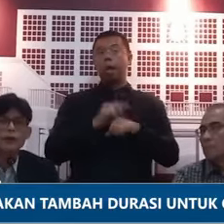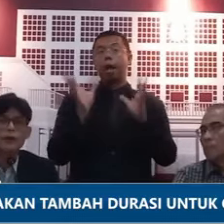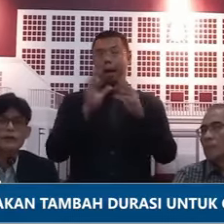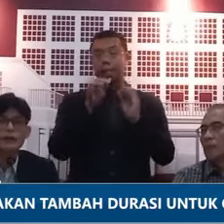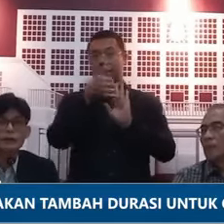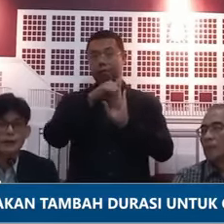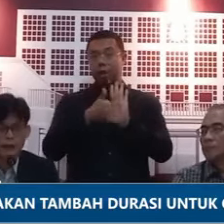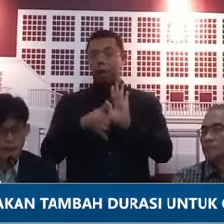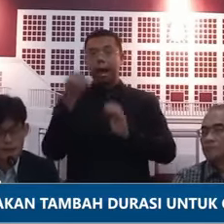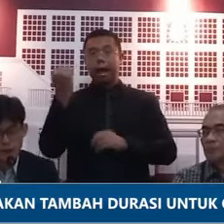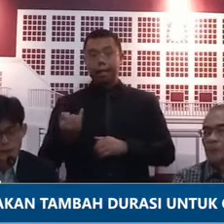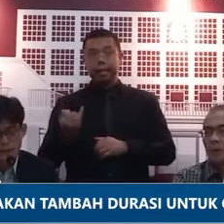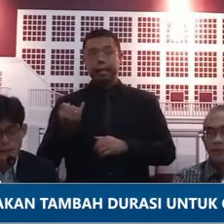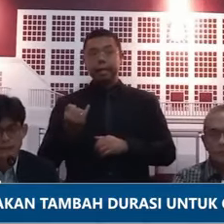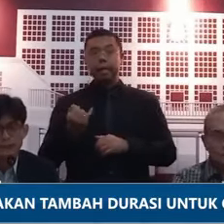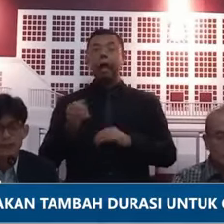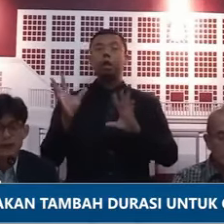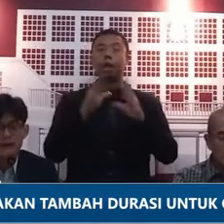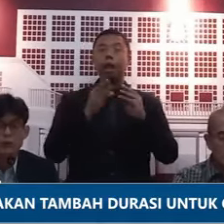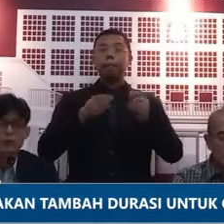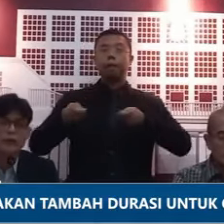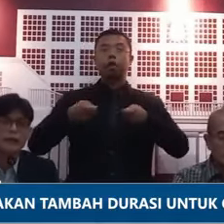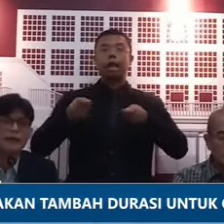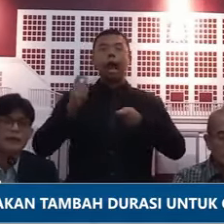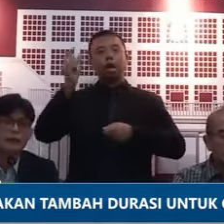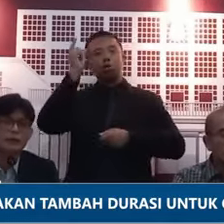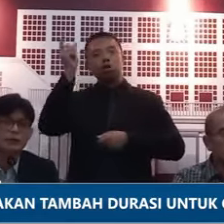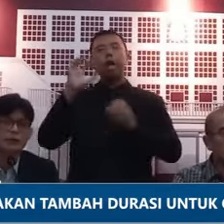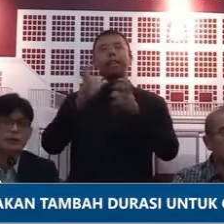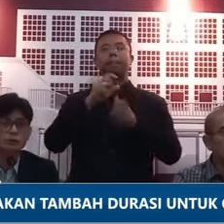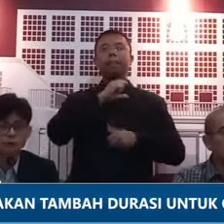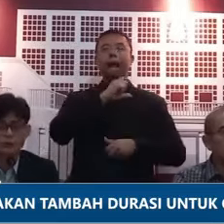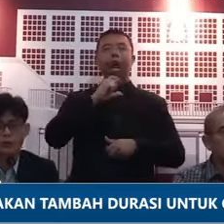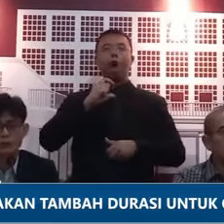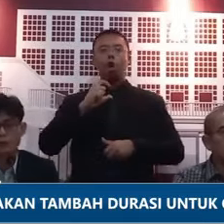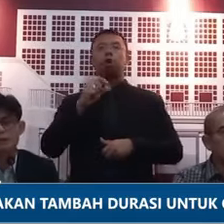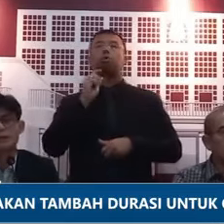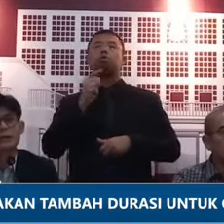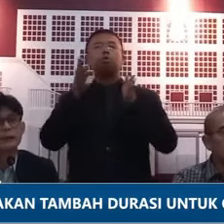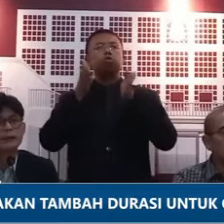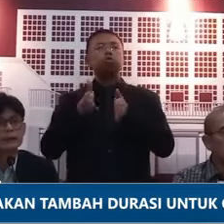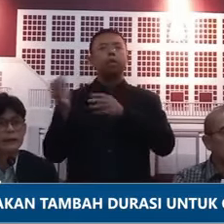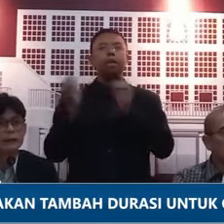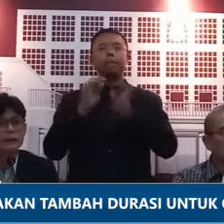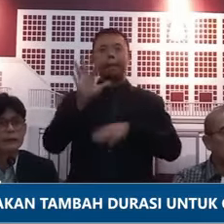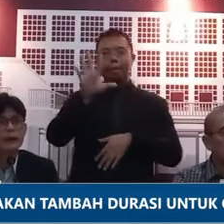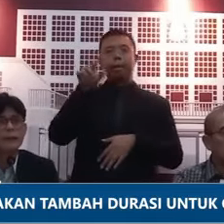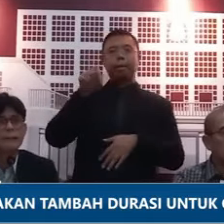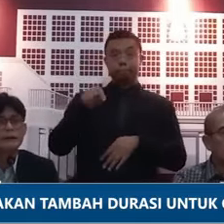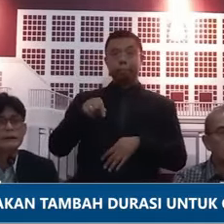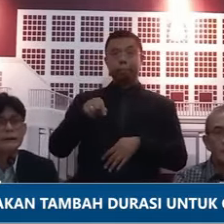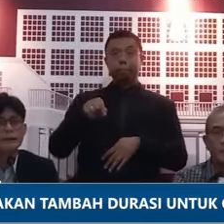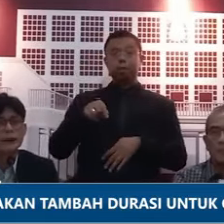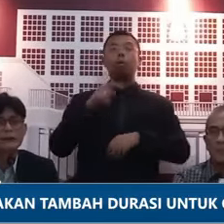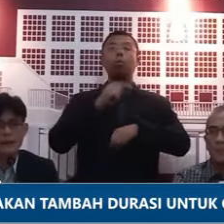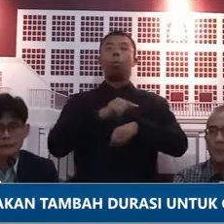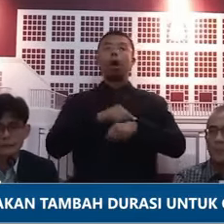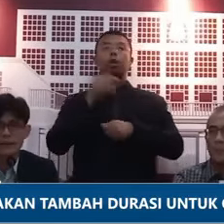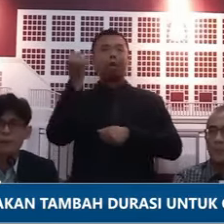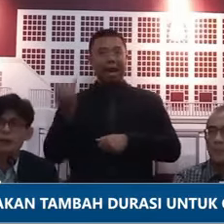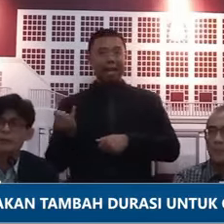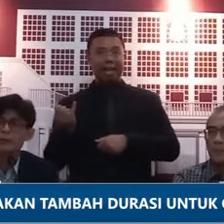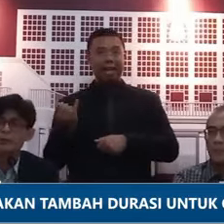selama 2 menit dianggap belum cukup untuk meyakinkan pemilih. Terlebih, ini merupakan debat terakhir yang menentukan sikap para pemilih. Penambahan